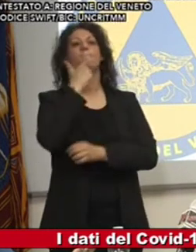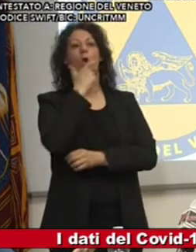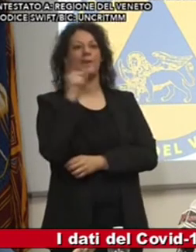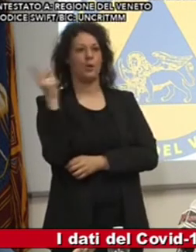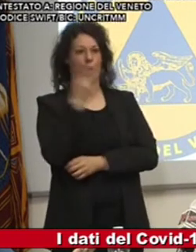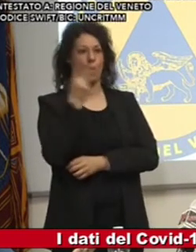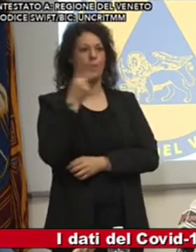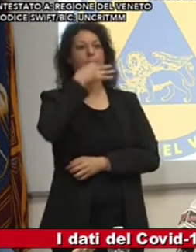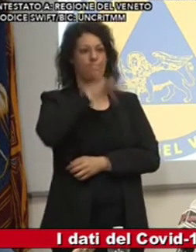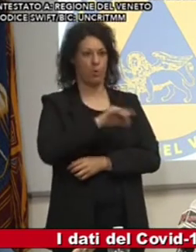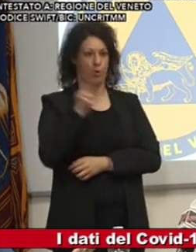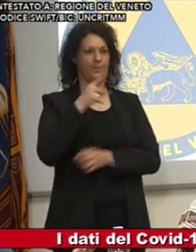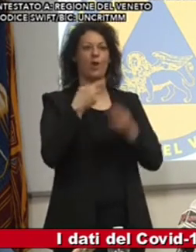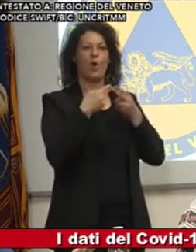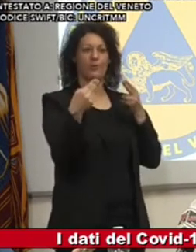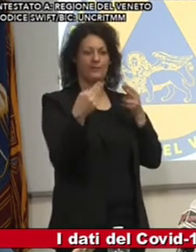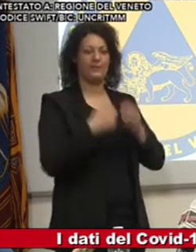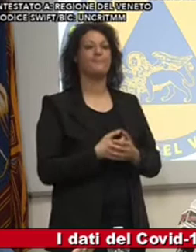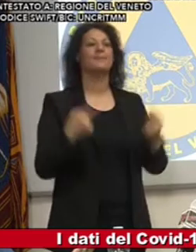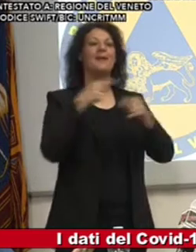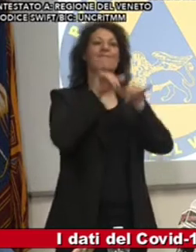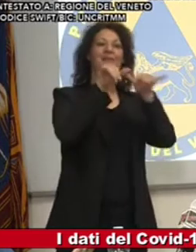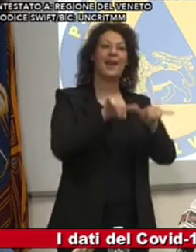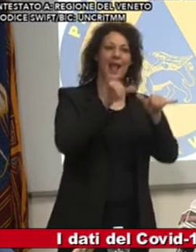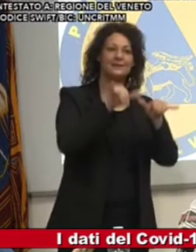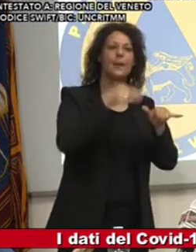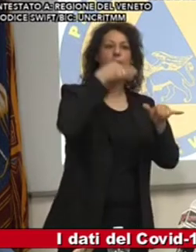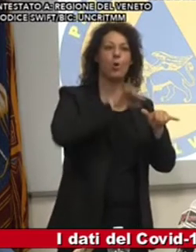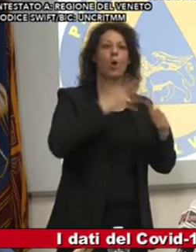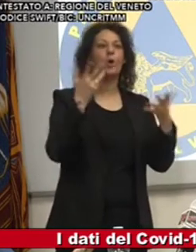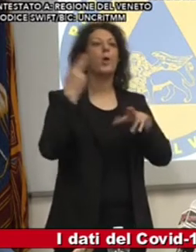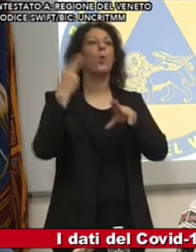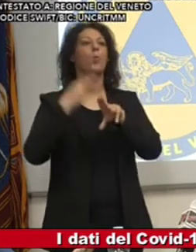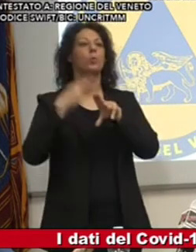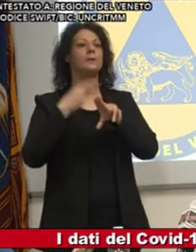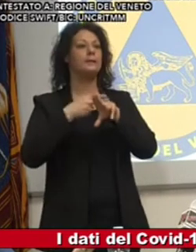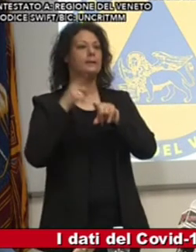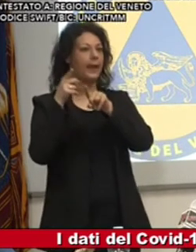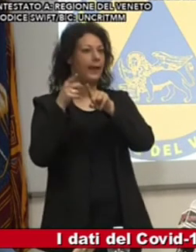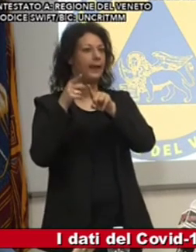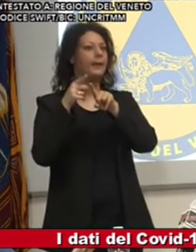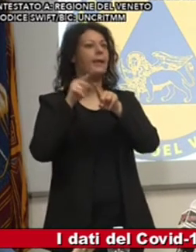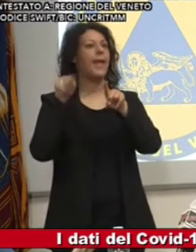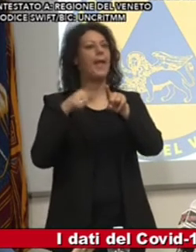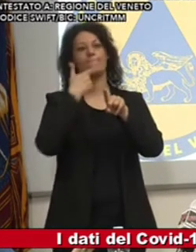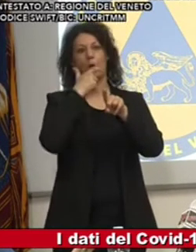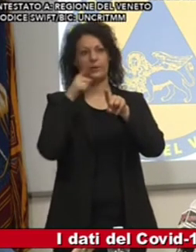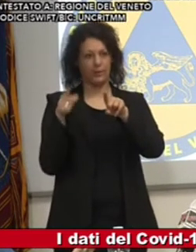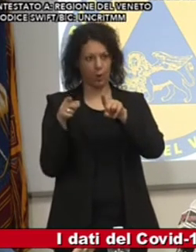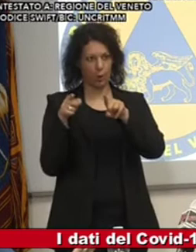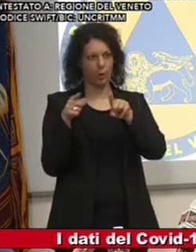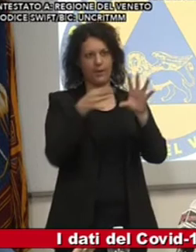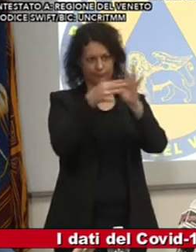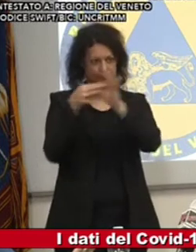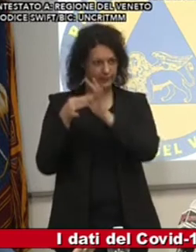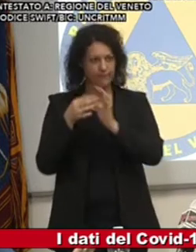ora la situazione è in fase di studio perché secondo il presidente indossando dispositivi di protezione individuale potrebbe essere aumentato